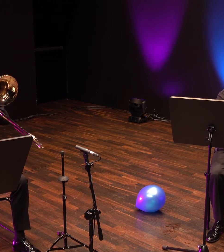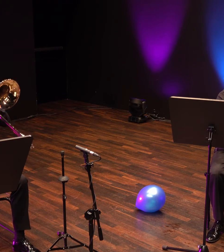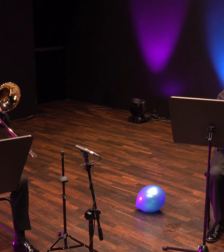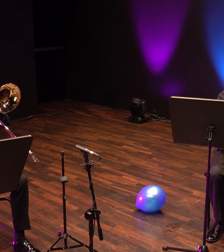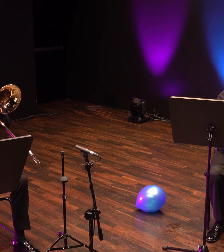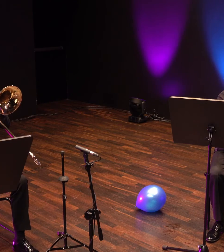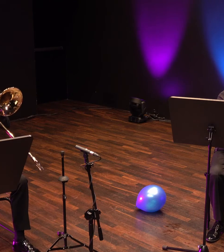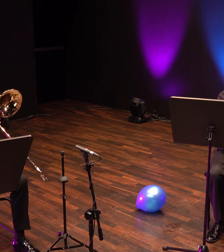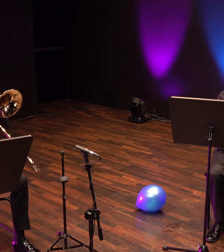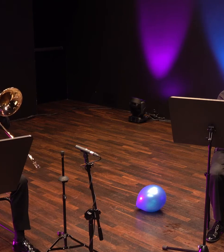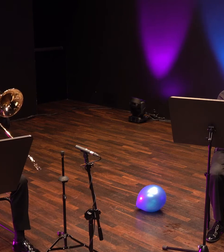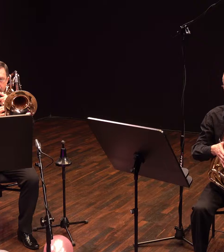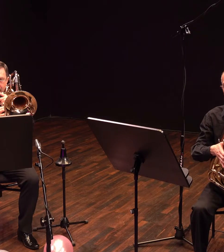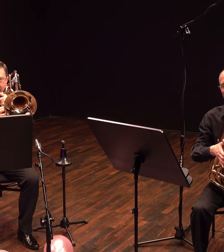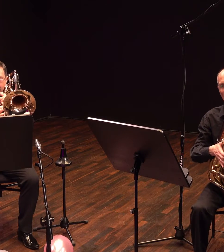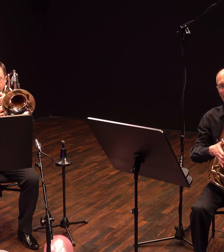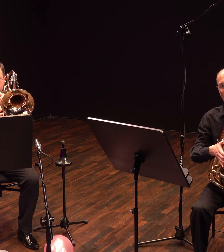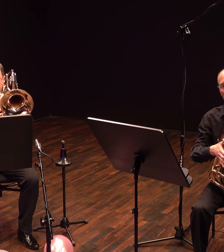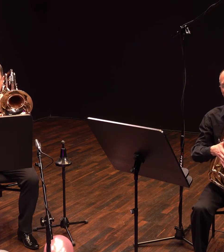Balonik, balonik, balonik.